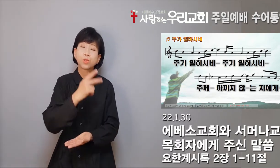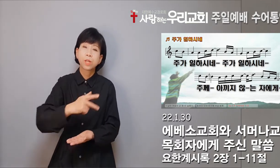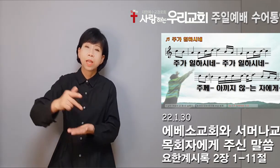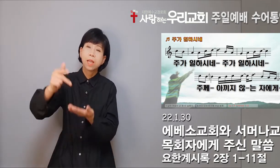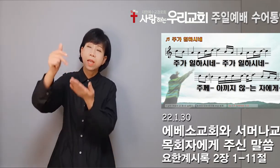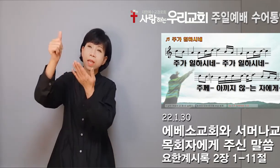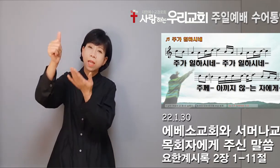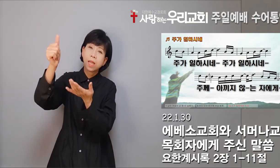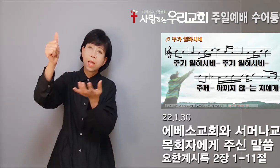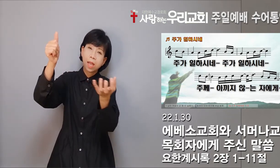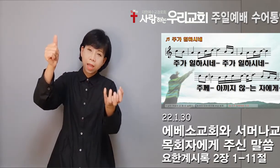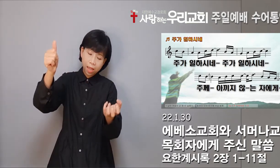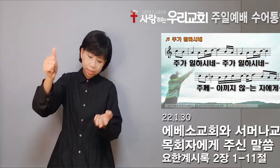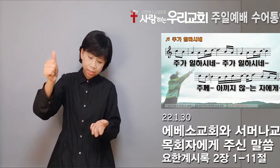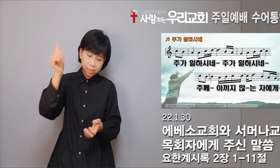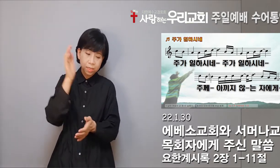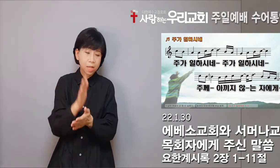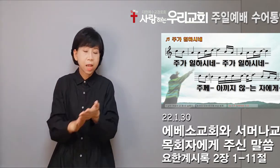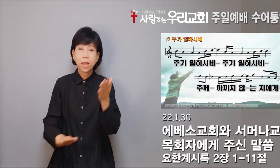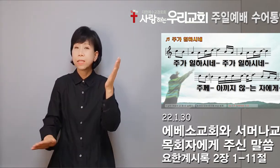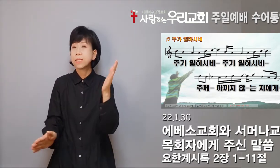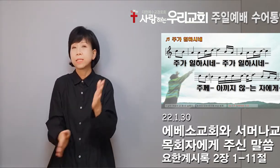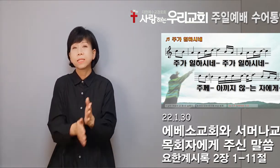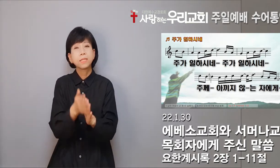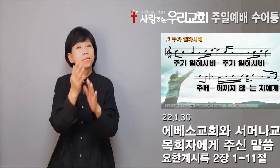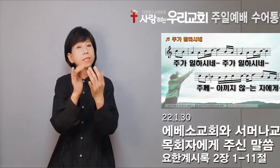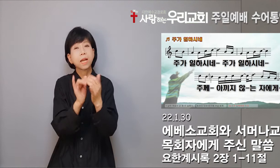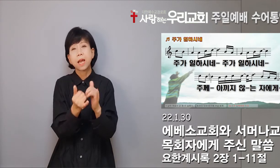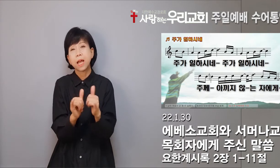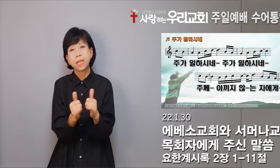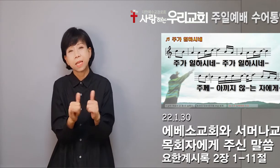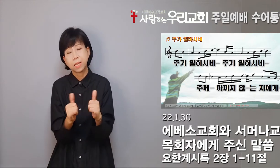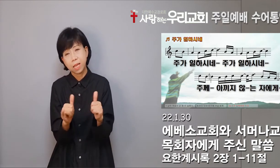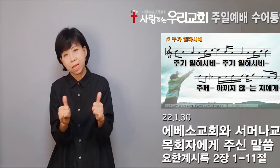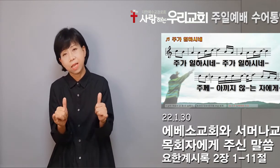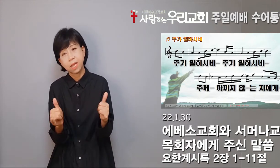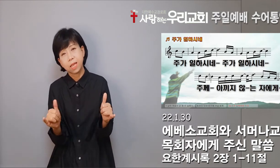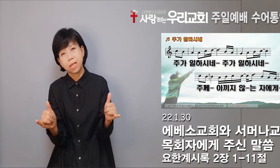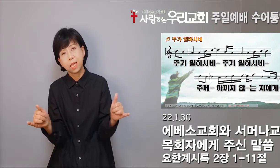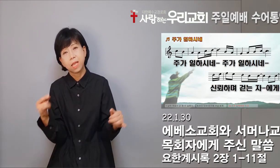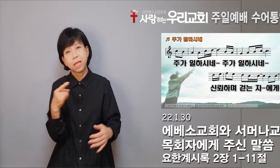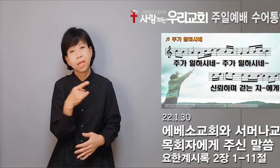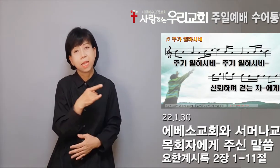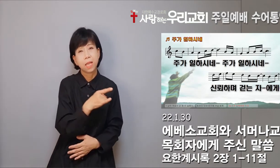일하시네 주께 아끼지 않는